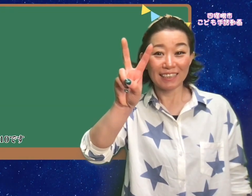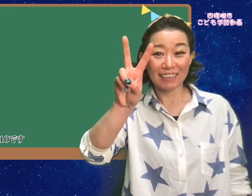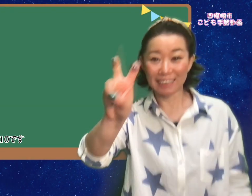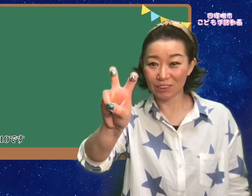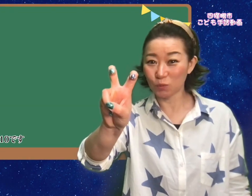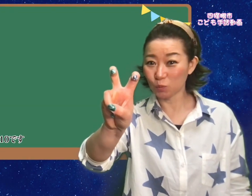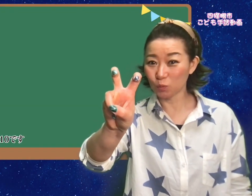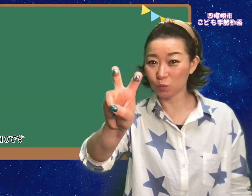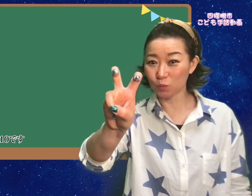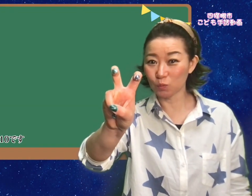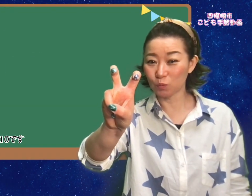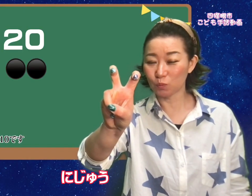20、